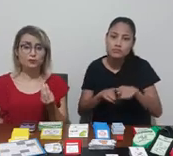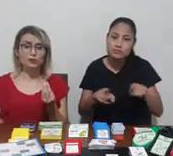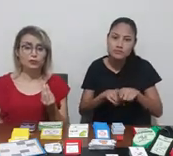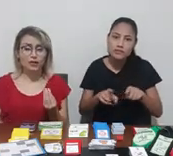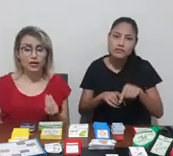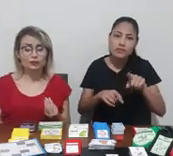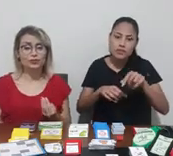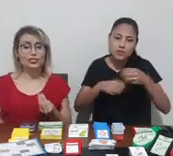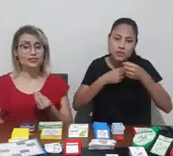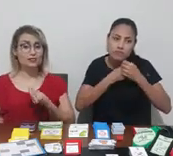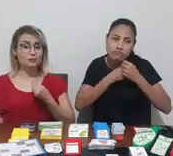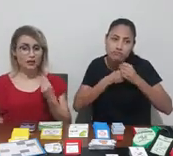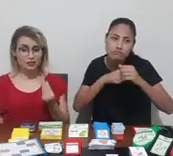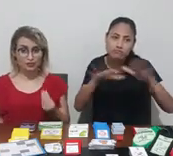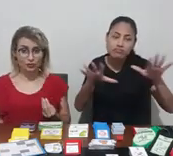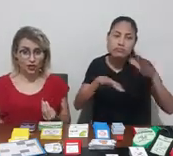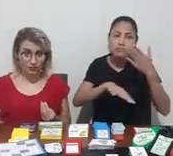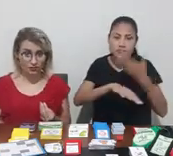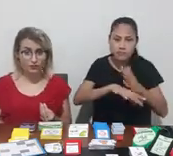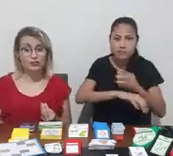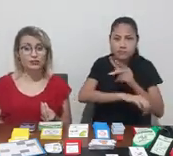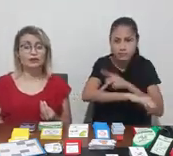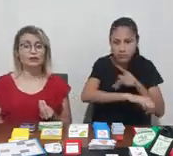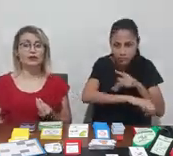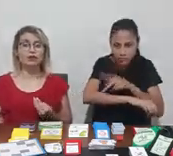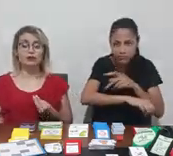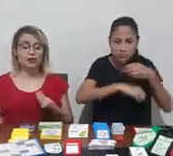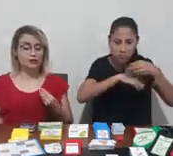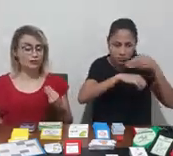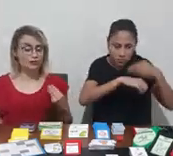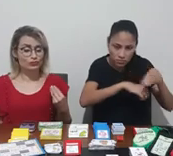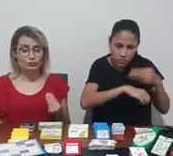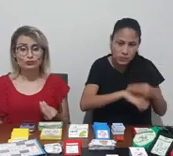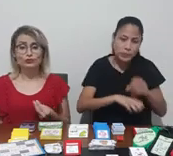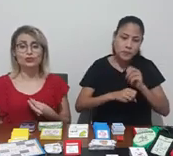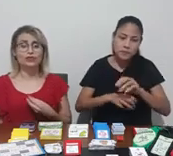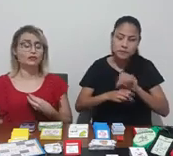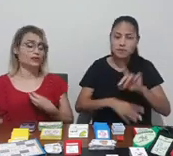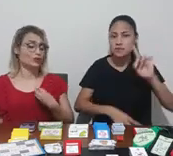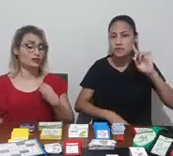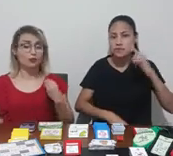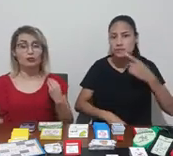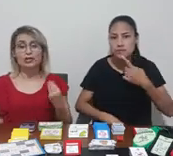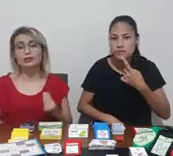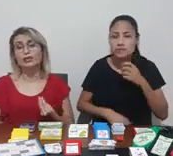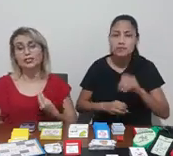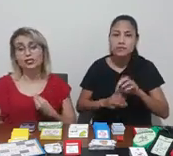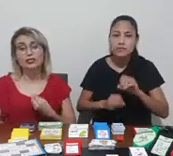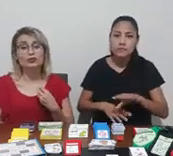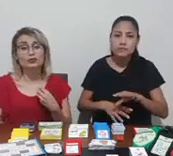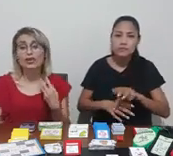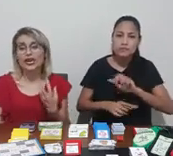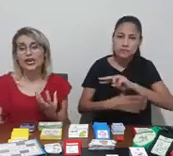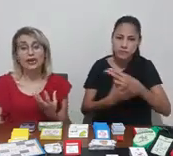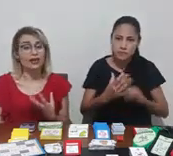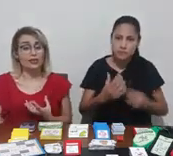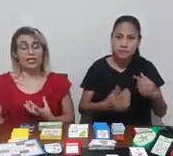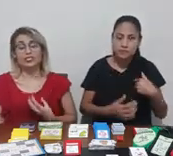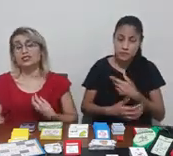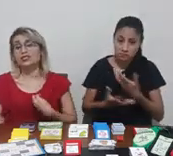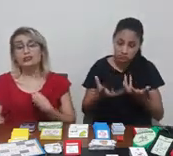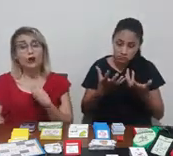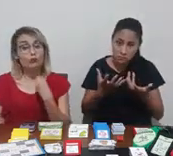agentes multiplicadores dessas práticas educativas, né? Na educação dos surdos, nessa educação bilíngue que a gente tanto quer,